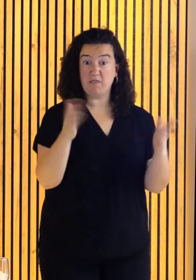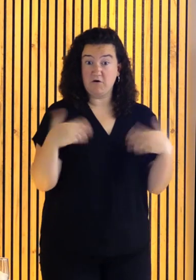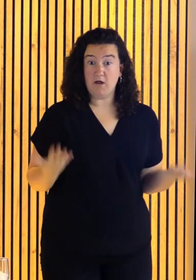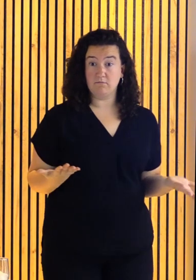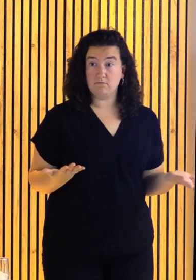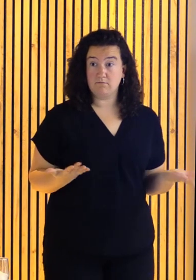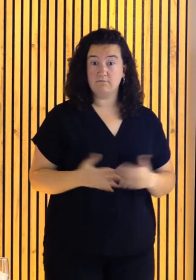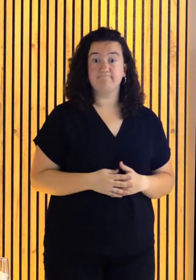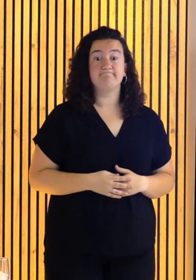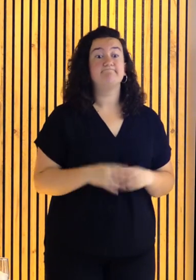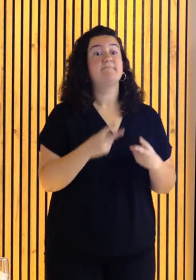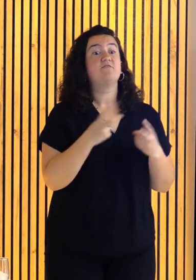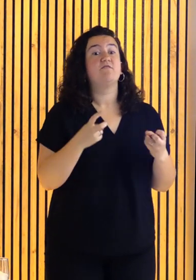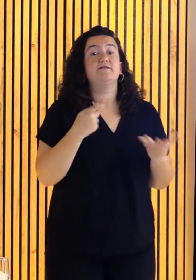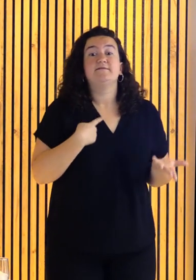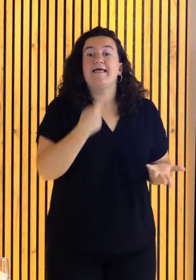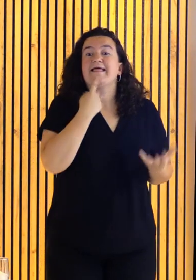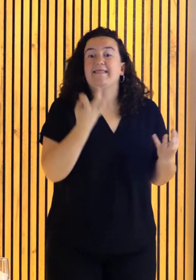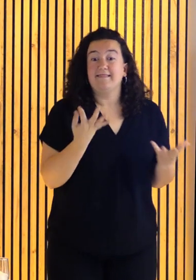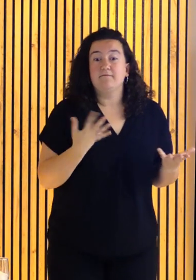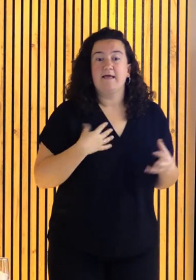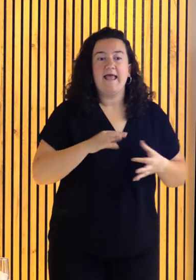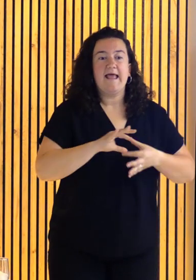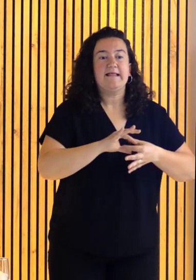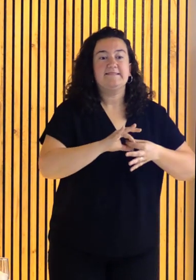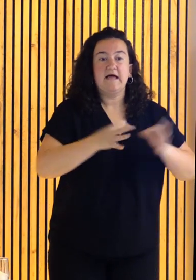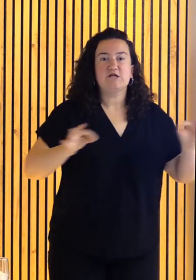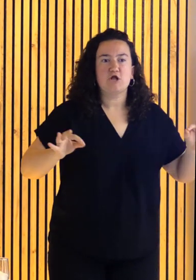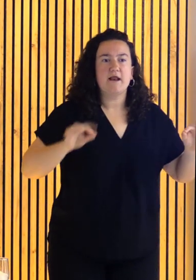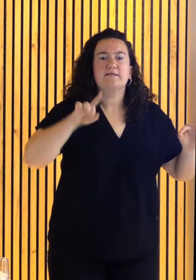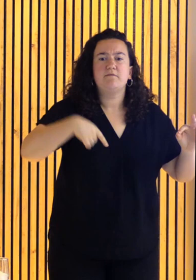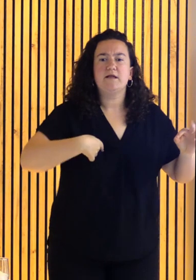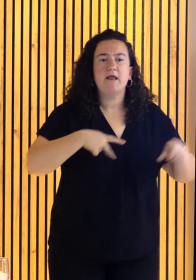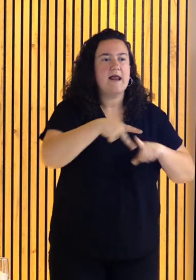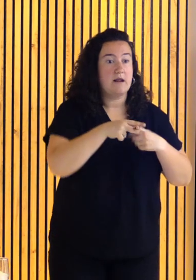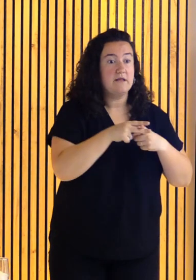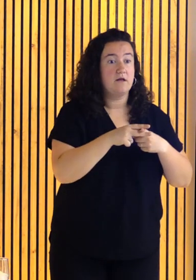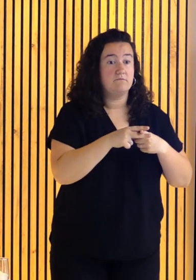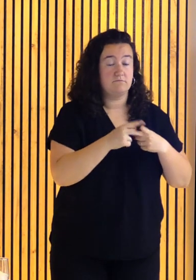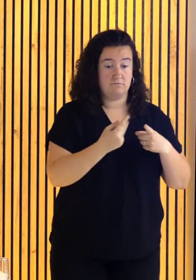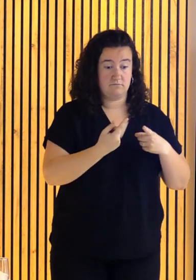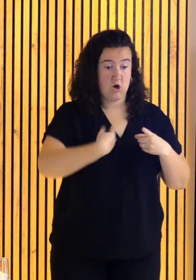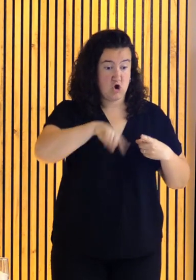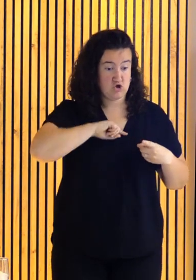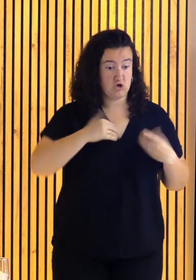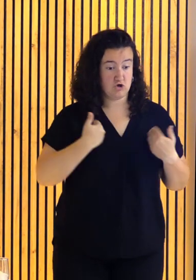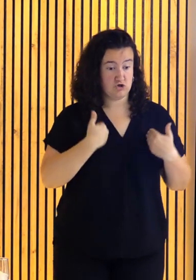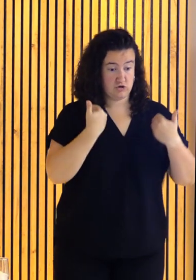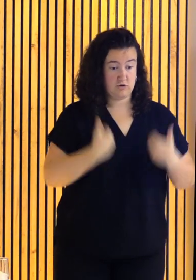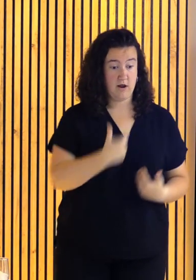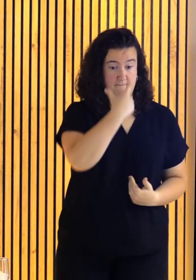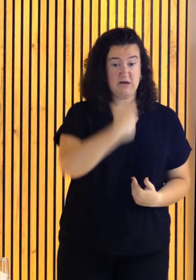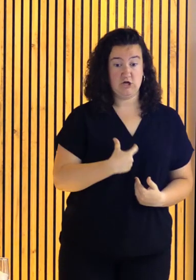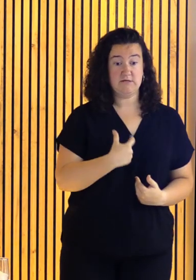Olizak planteatzen duena da, intersekzionalitateare badalak lesena bat, ba, guk privilegiatuak geran enean ardatz baten,